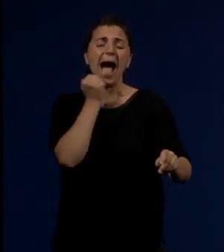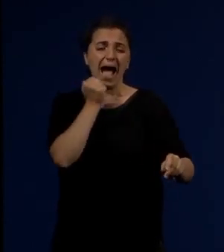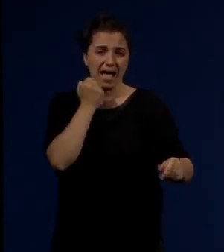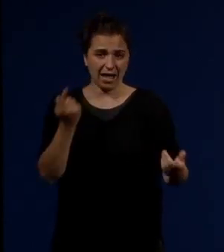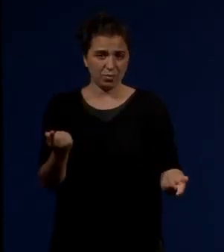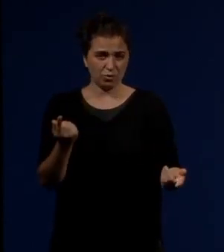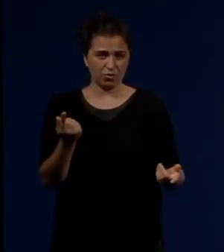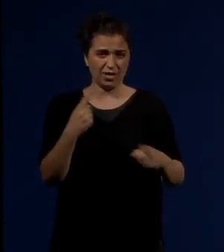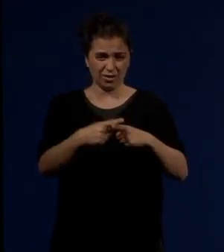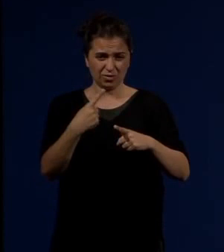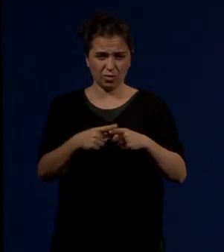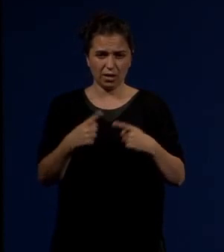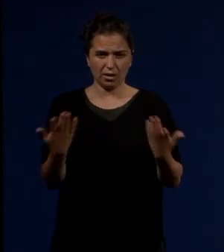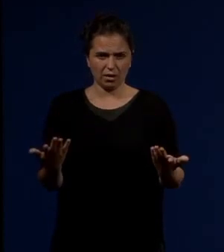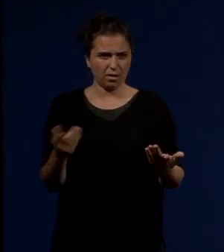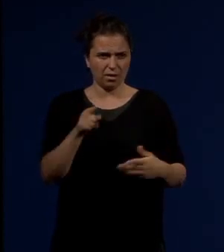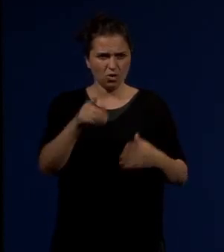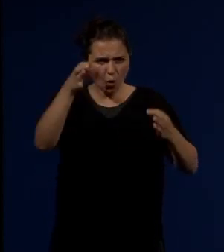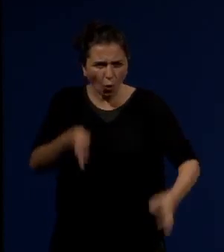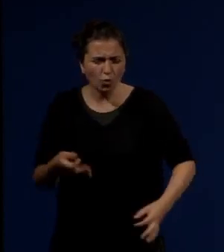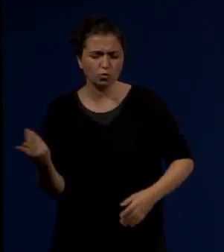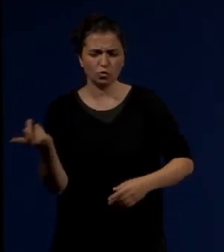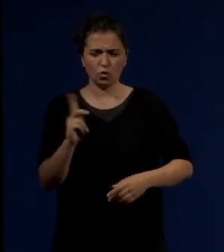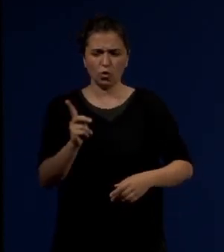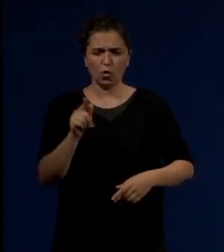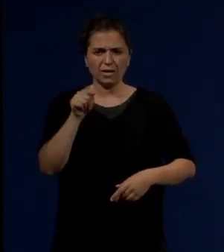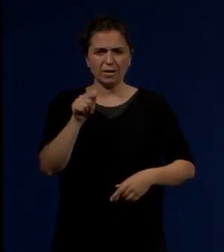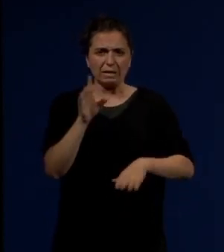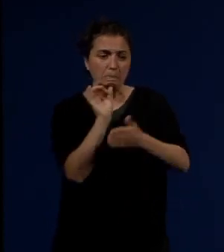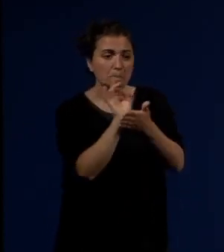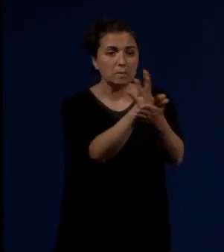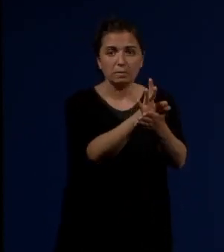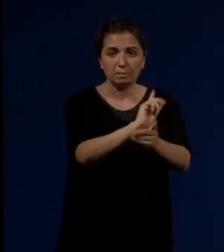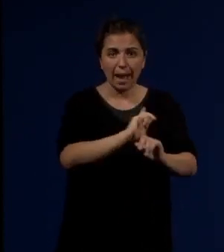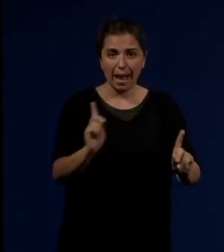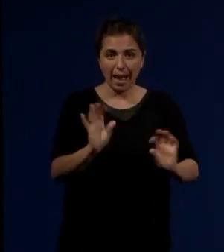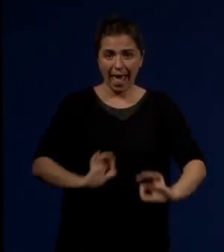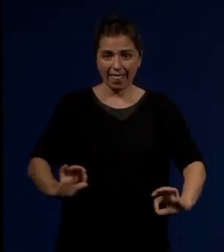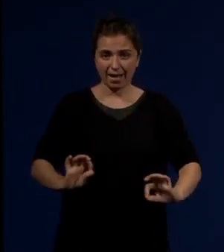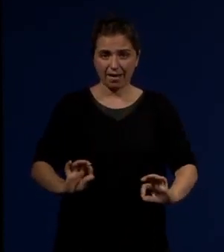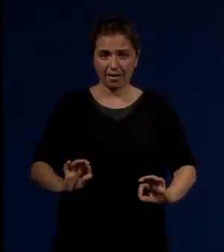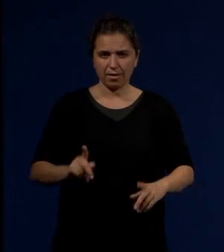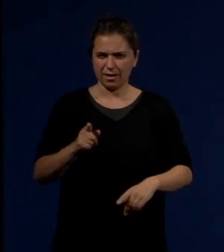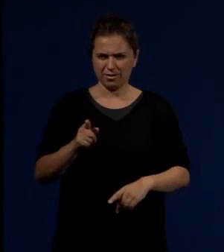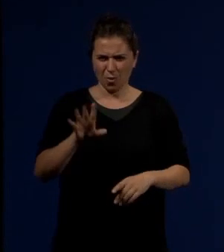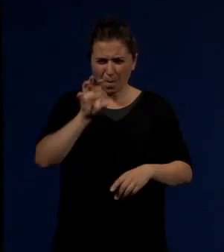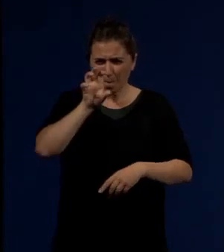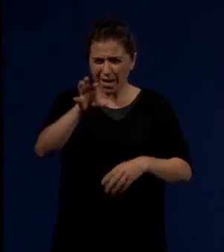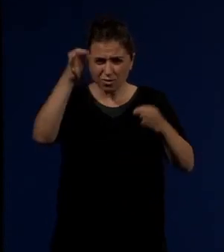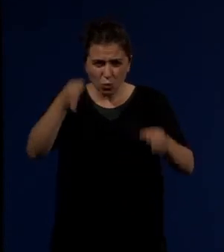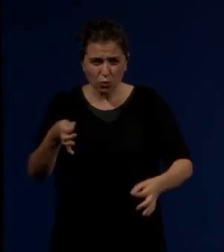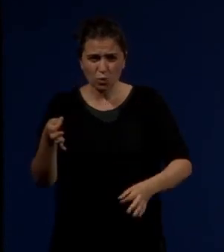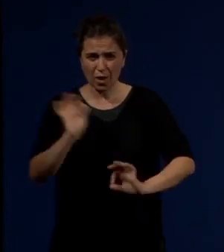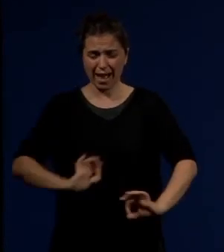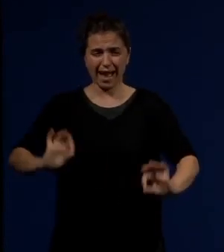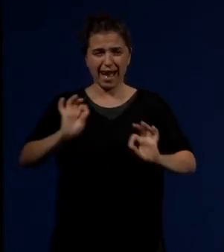pase nada, e que non dimita a ninguén? Que non cesen a ninguén? Iso non é un país xusto. Un país